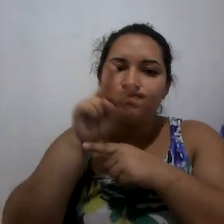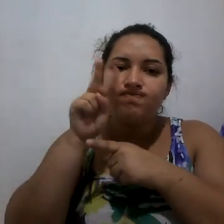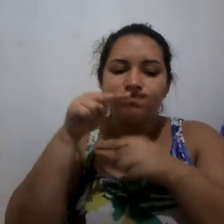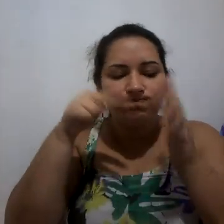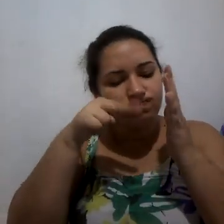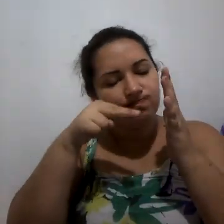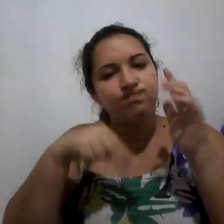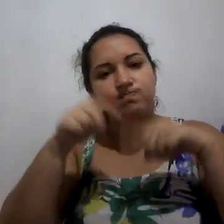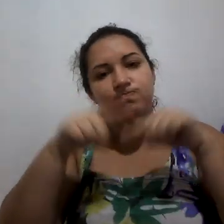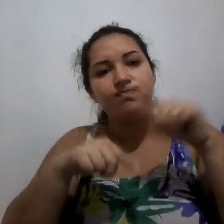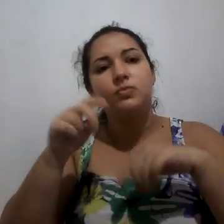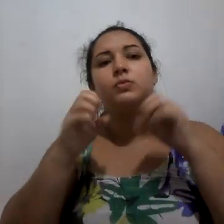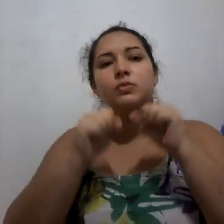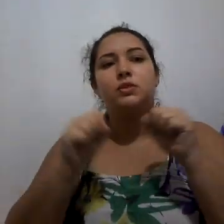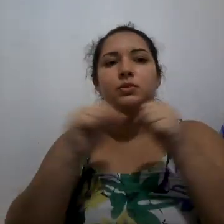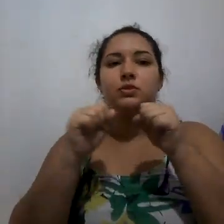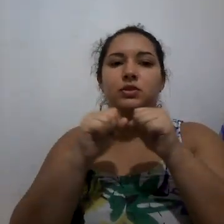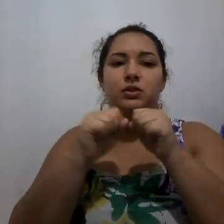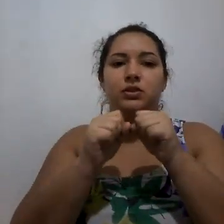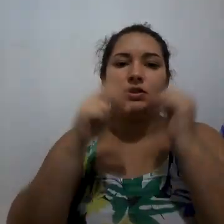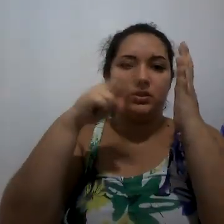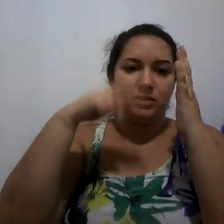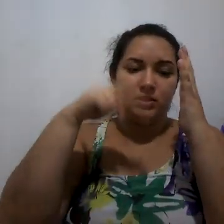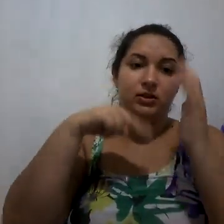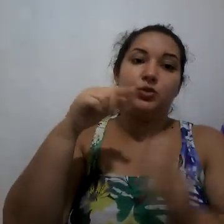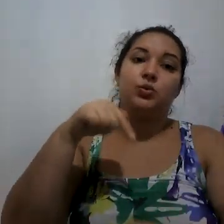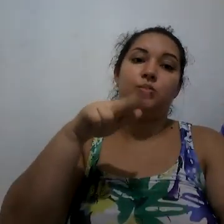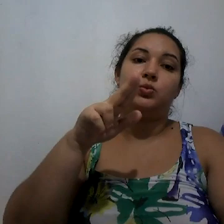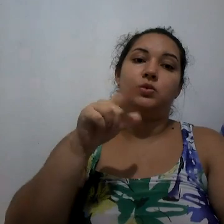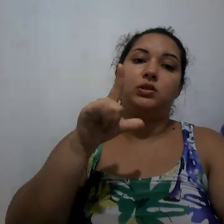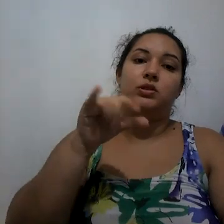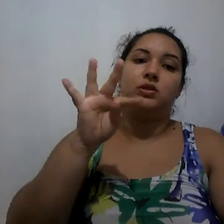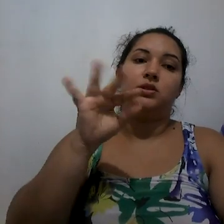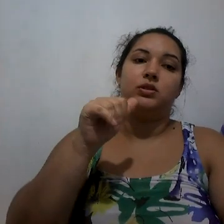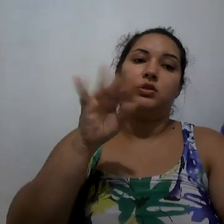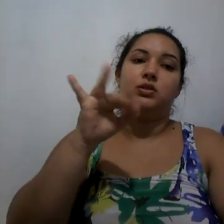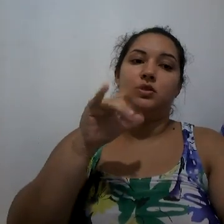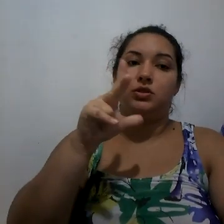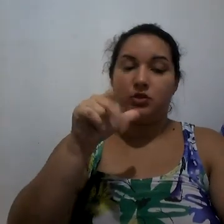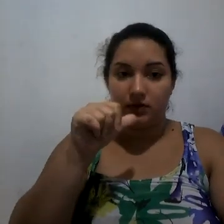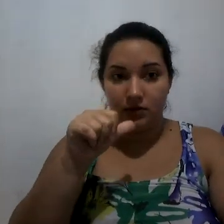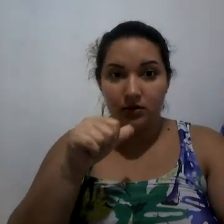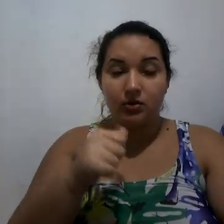nós podemos fazer essa análise de forma qualitativa, ou seja, para descobrir a